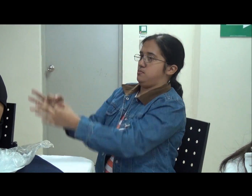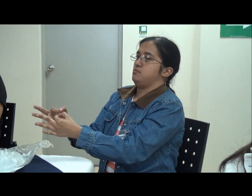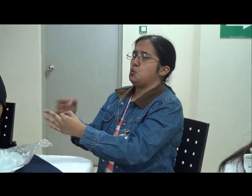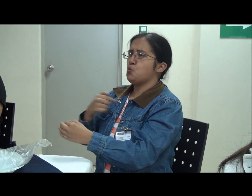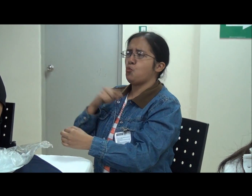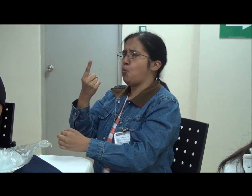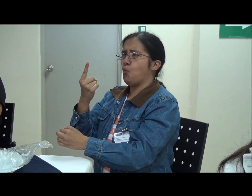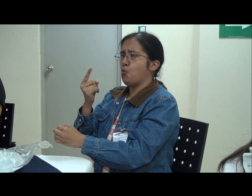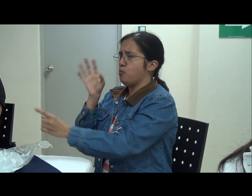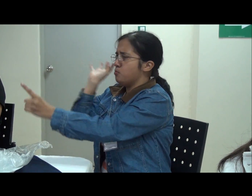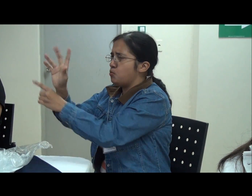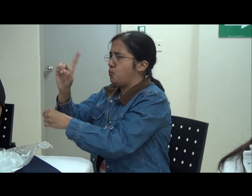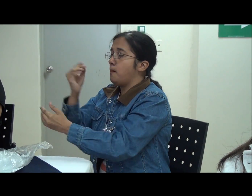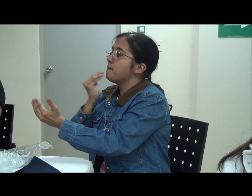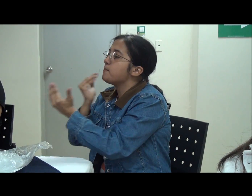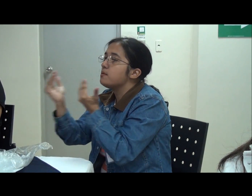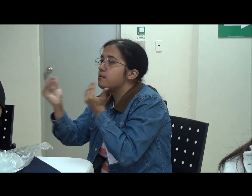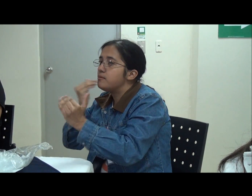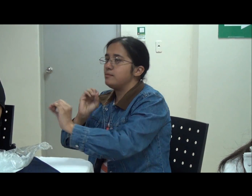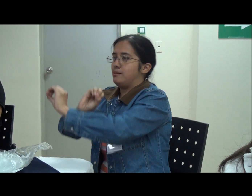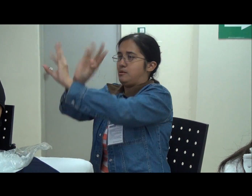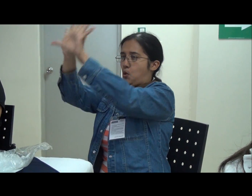Salvador no significa que